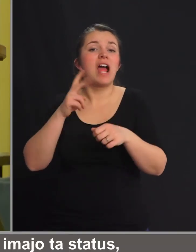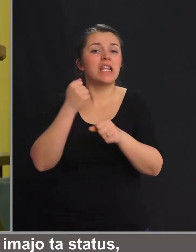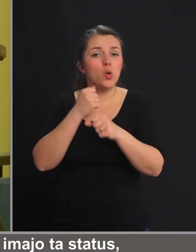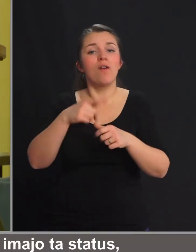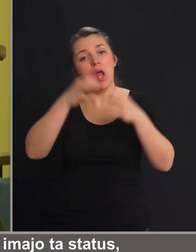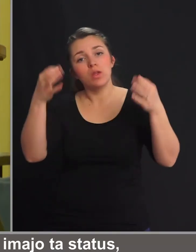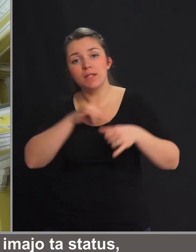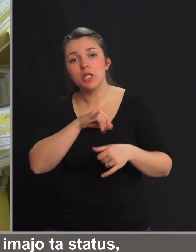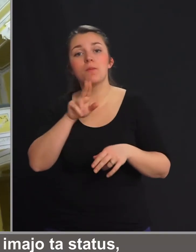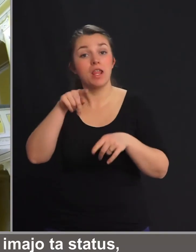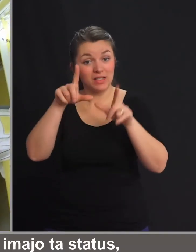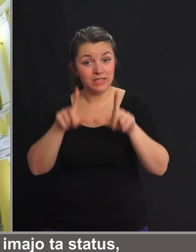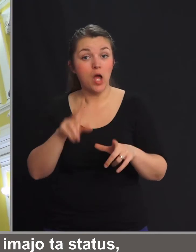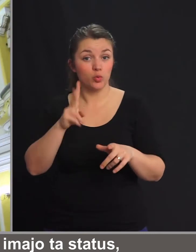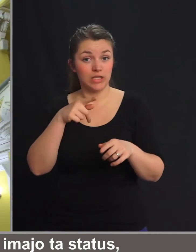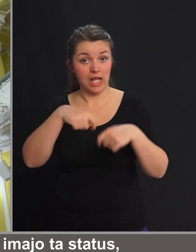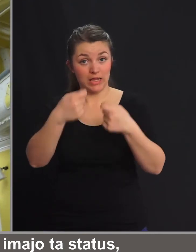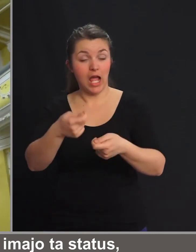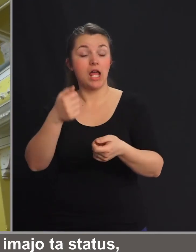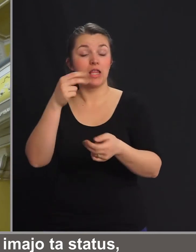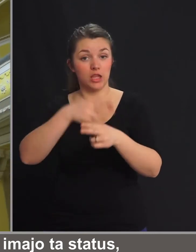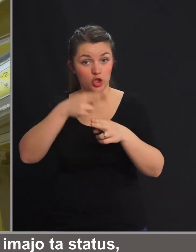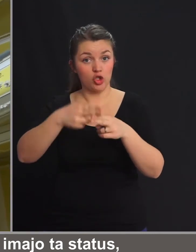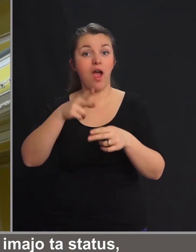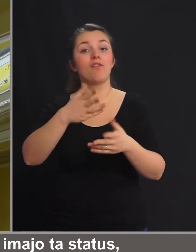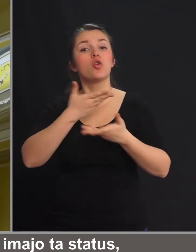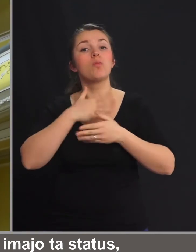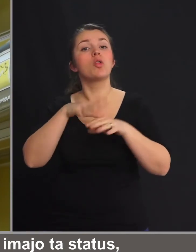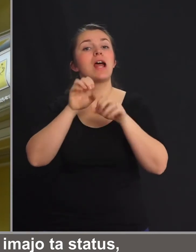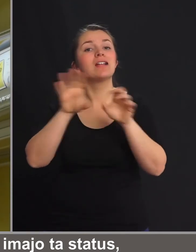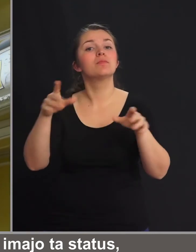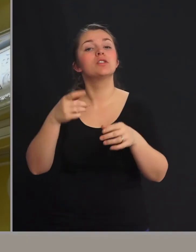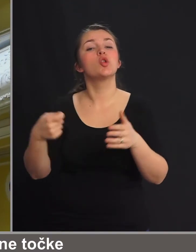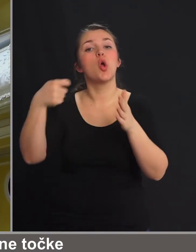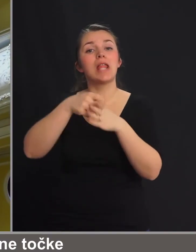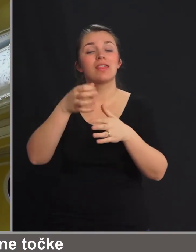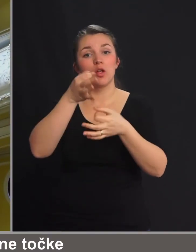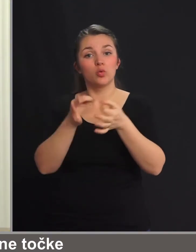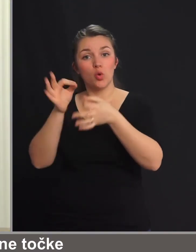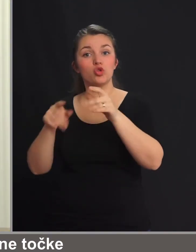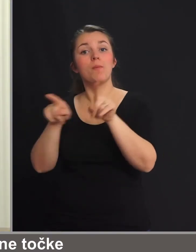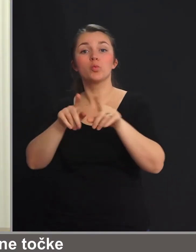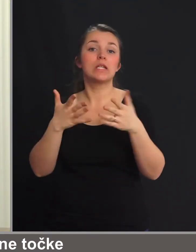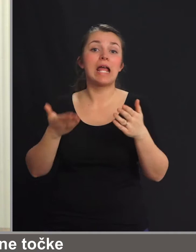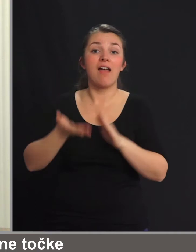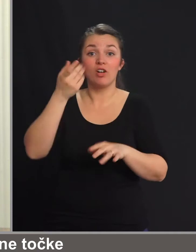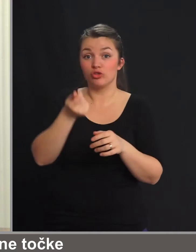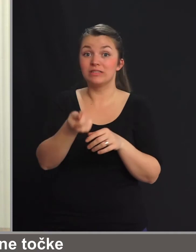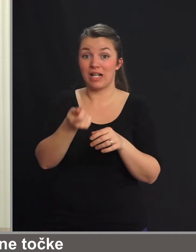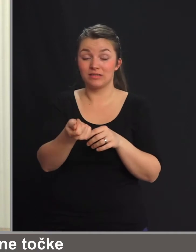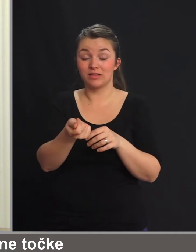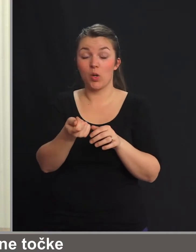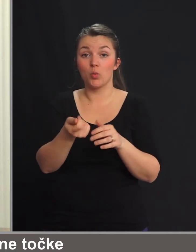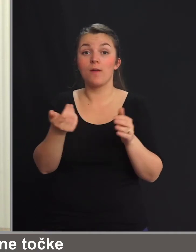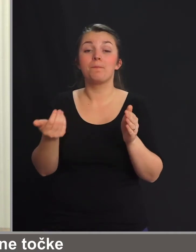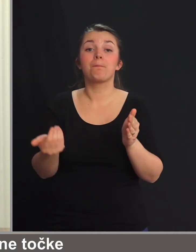ki deluje v javnem interesu in imajo ta status, ki jim ga podeli država, dobijo na razpisih dodatne točke in s tem seveda